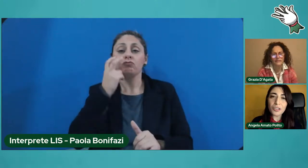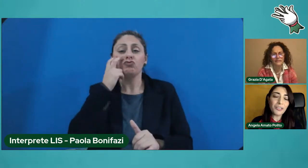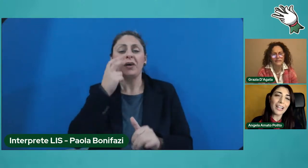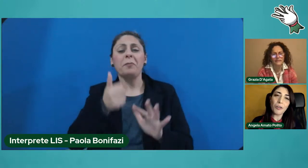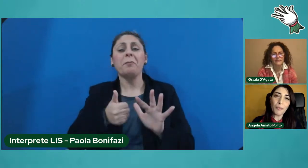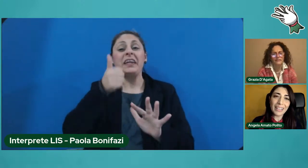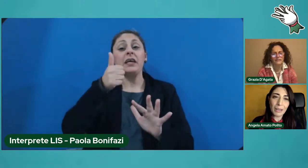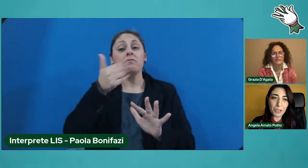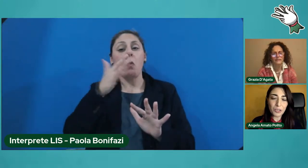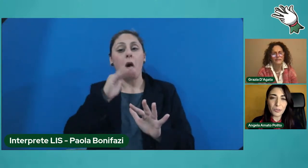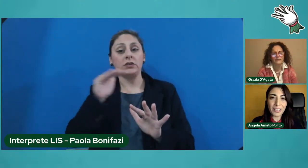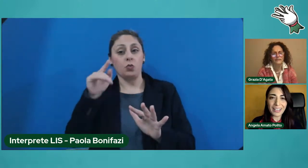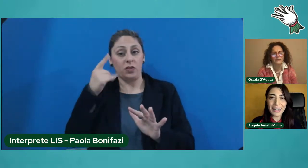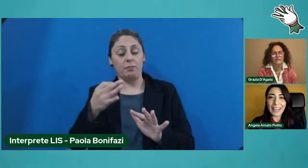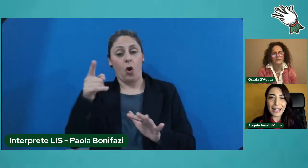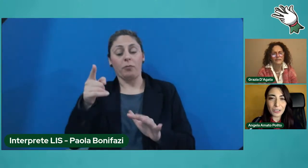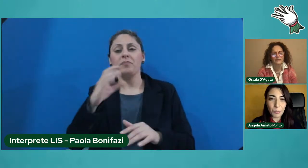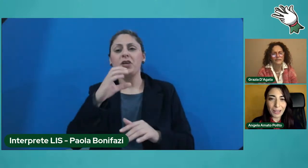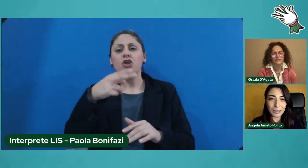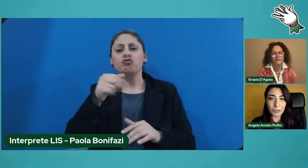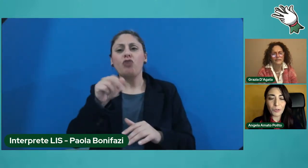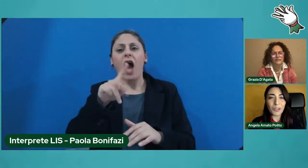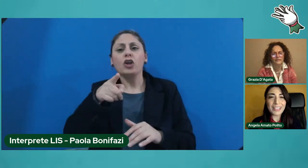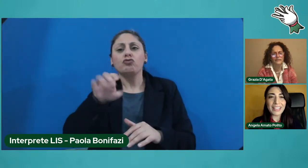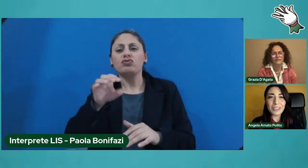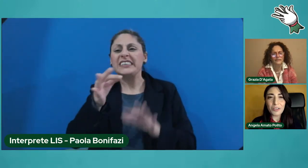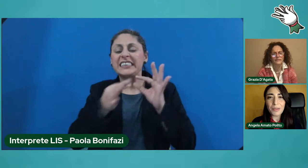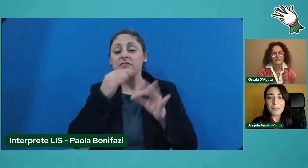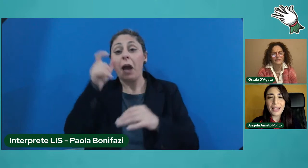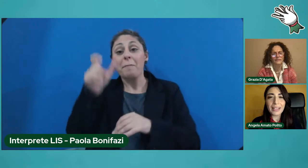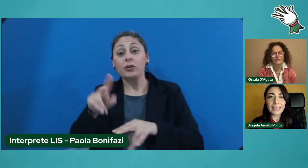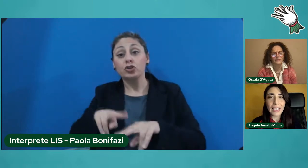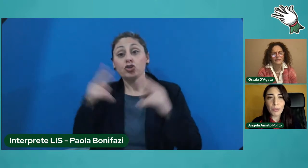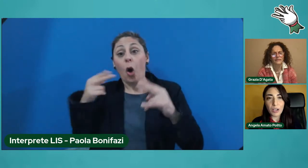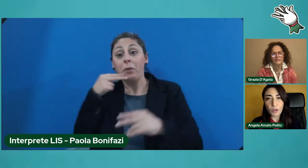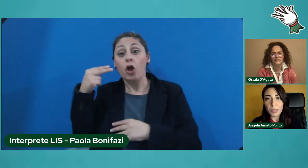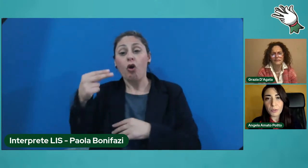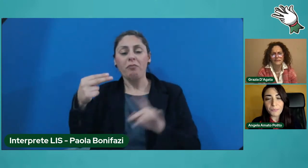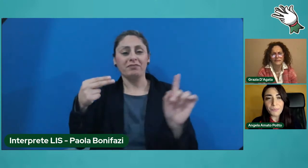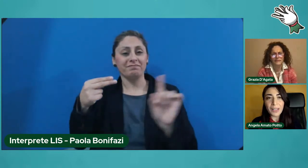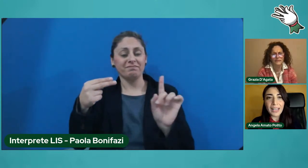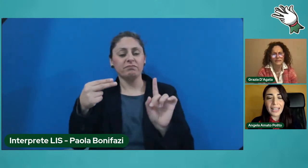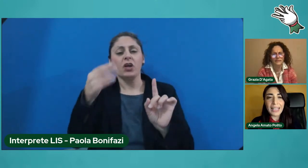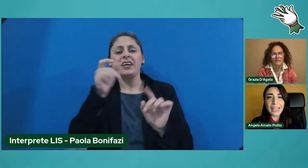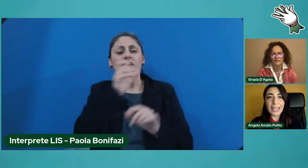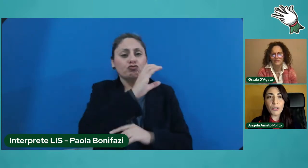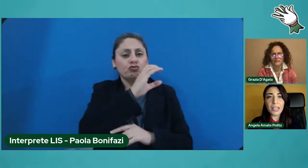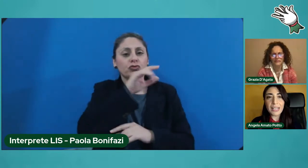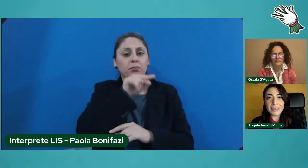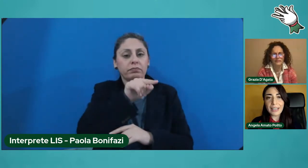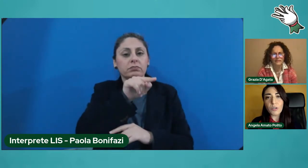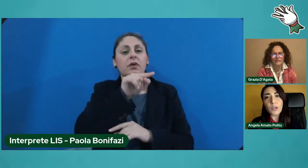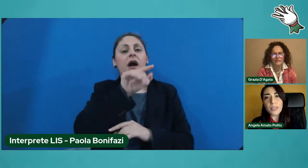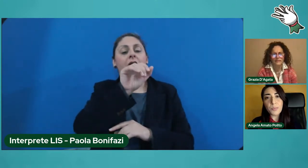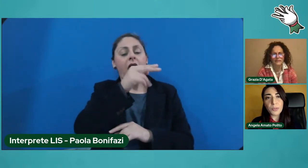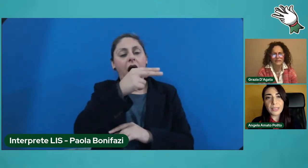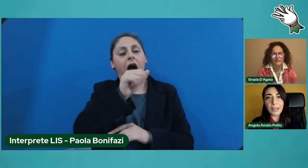CHARGE non è il nome della persona che ha scoperto la sindrome, ma in realtà è un acronimo e a ogni lettera corrisponde